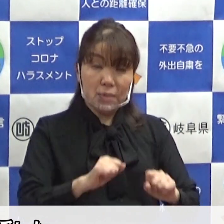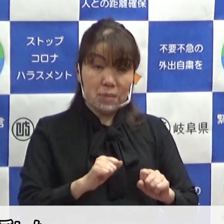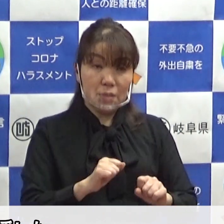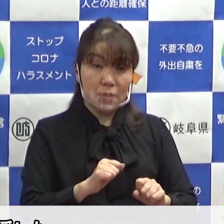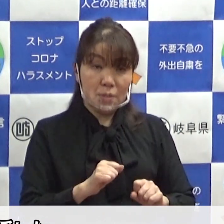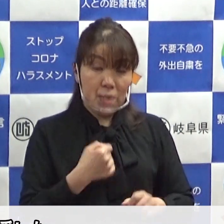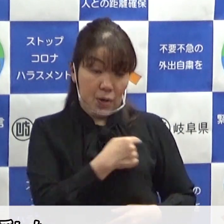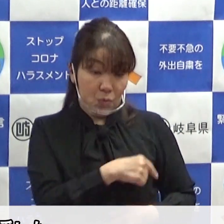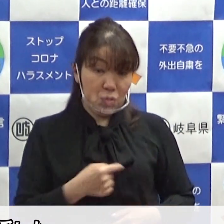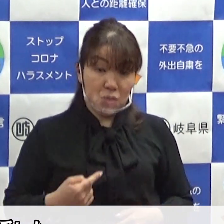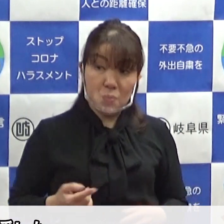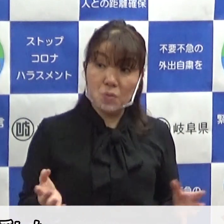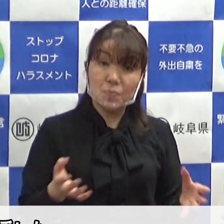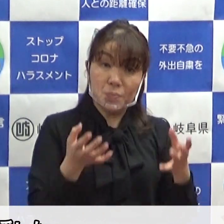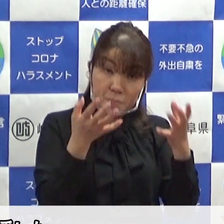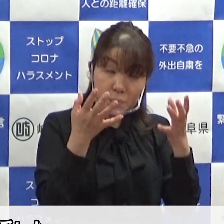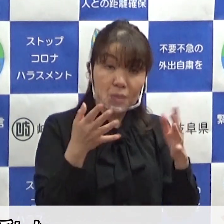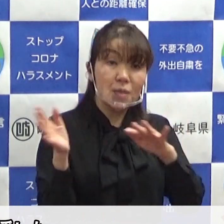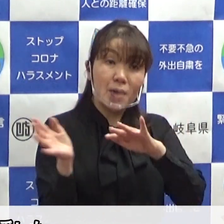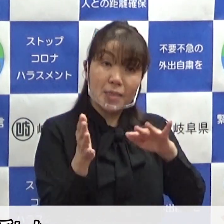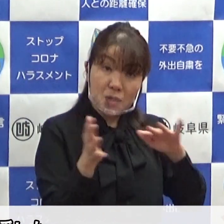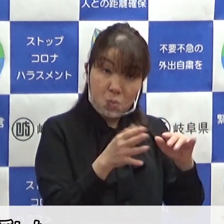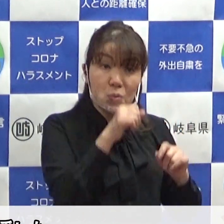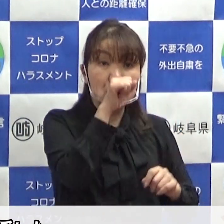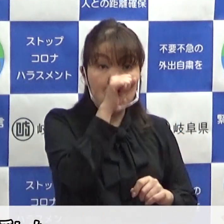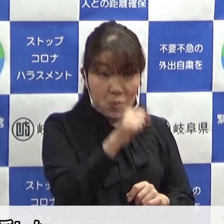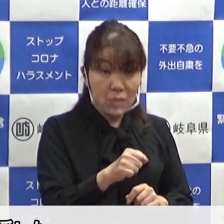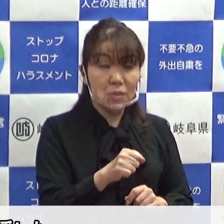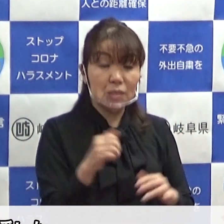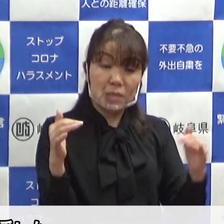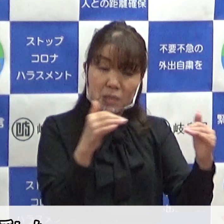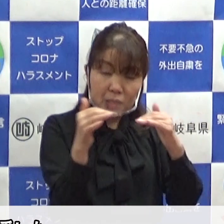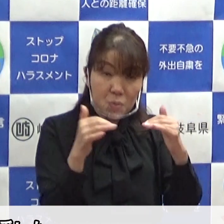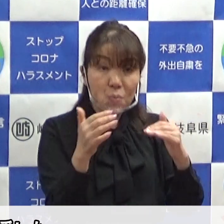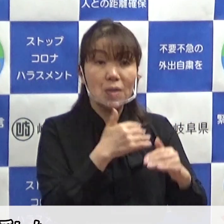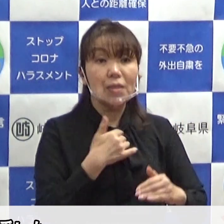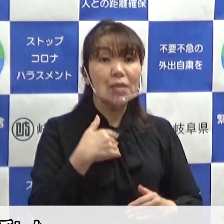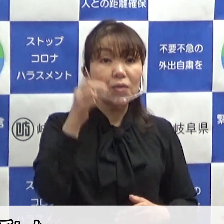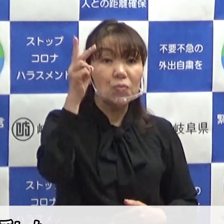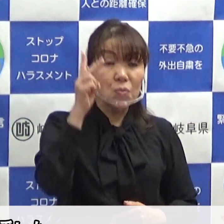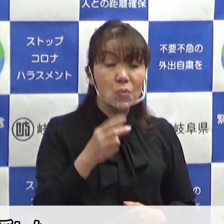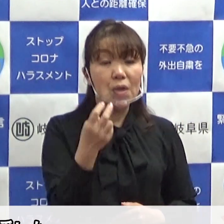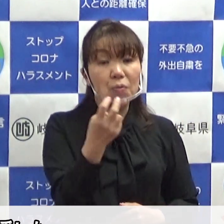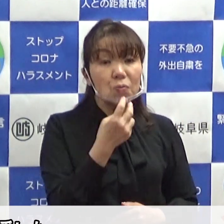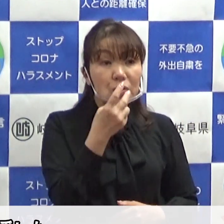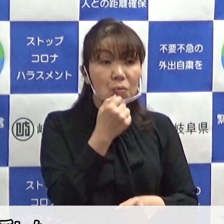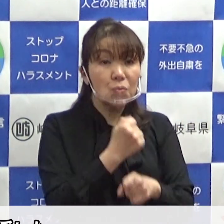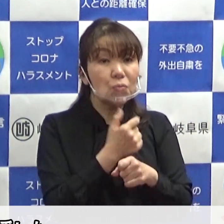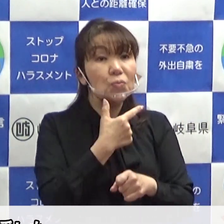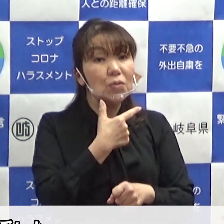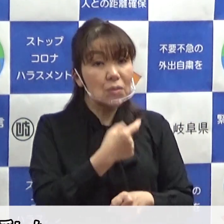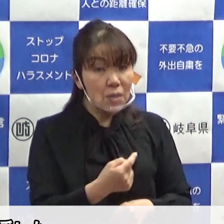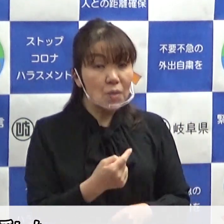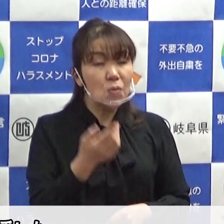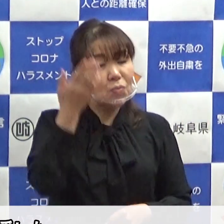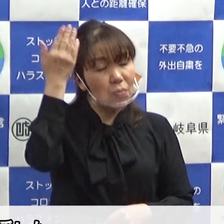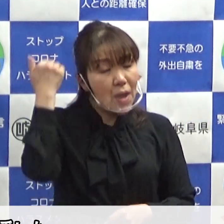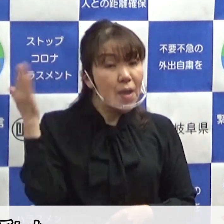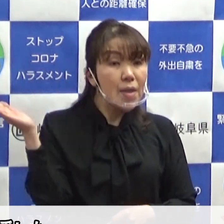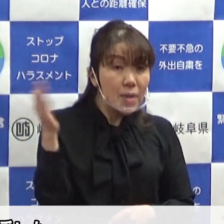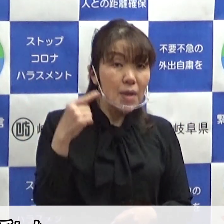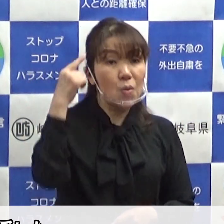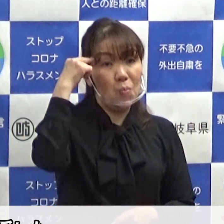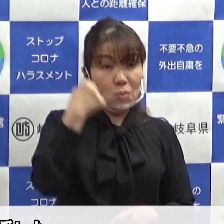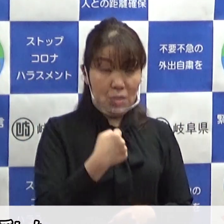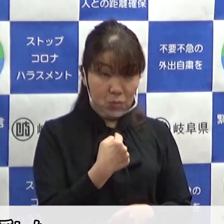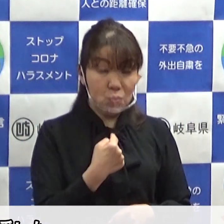、そういう割と風通しのいいですね、議論をできるような空気を作っていきたいというのはかねてから私も思っているところ